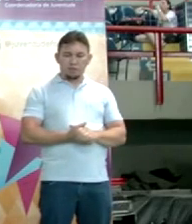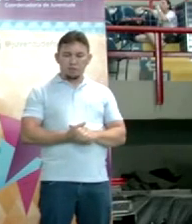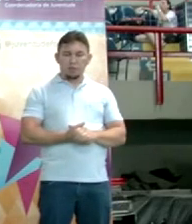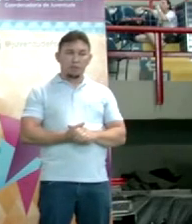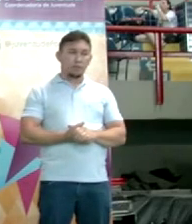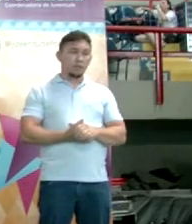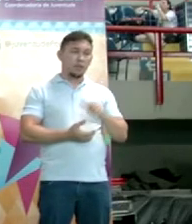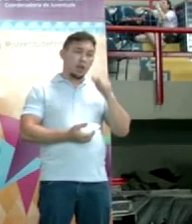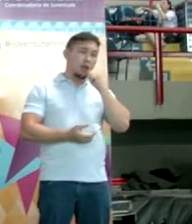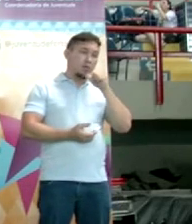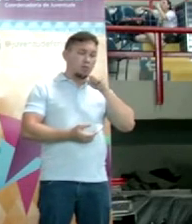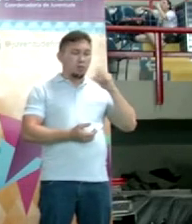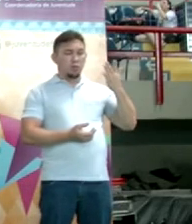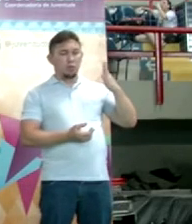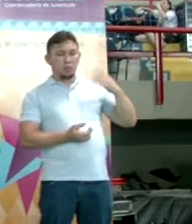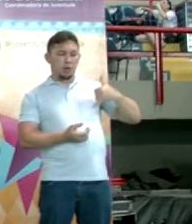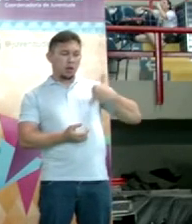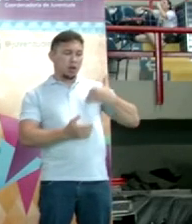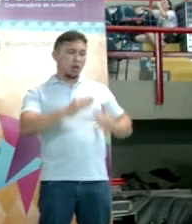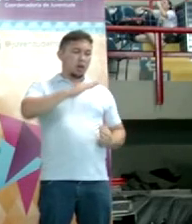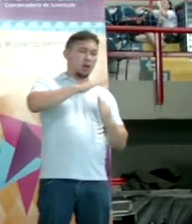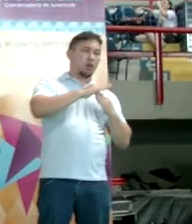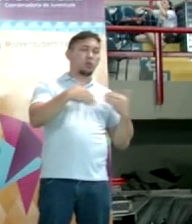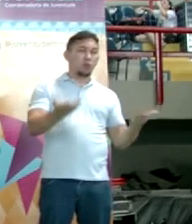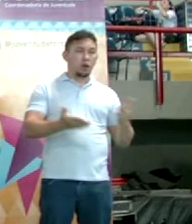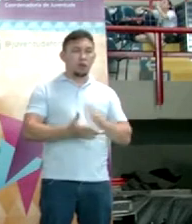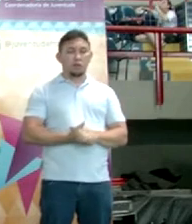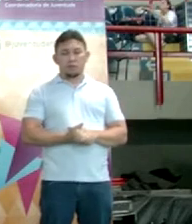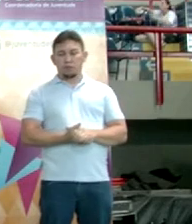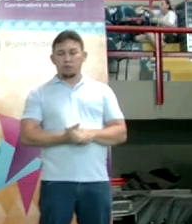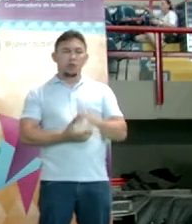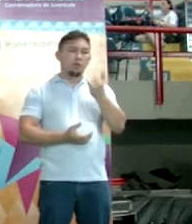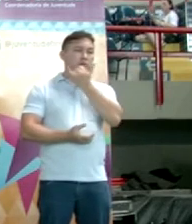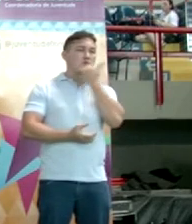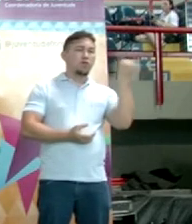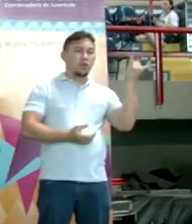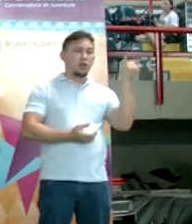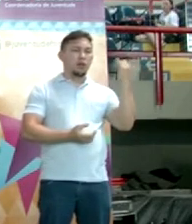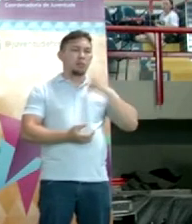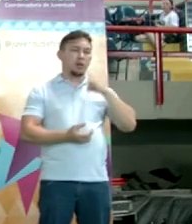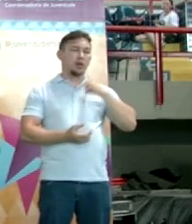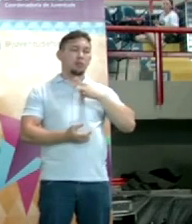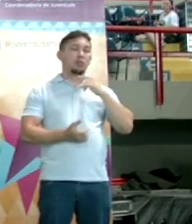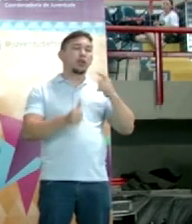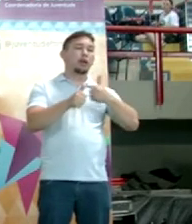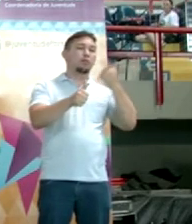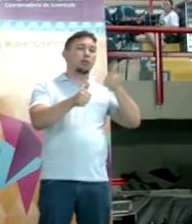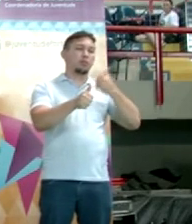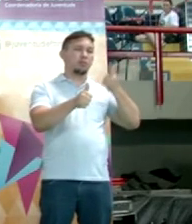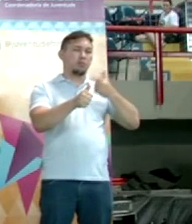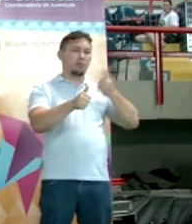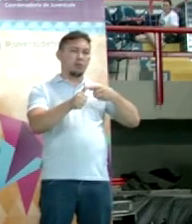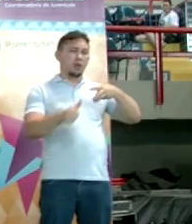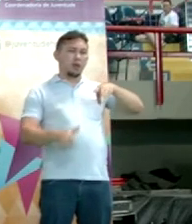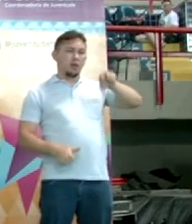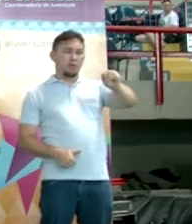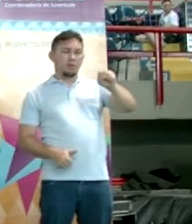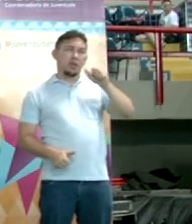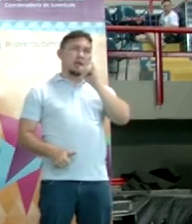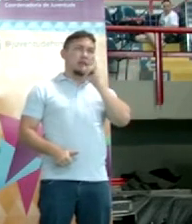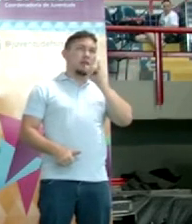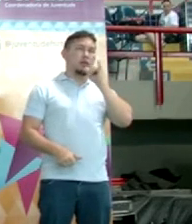a menstruação vai ter por volta de que idade? Isso aí depende muito da menarca. Vamos considerar uma